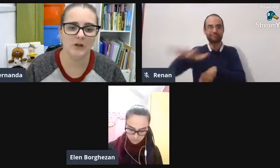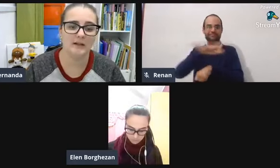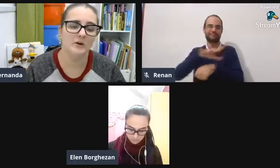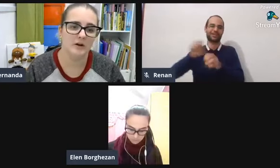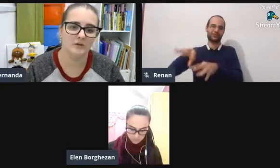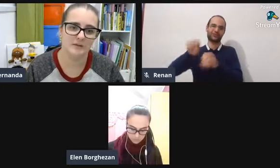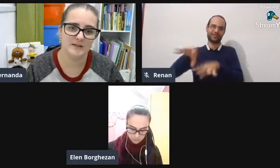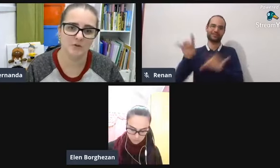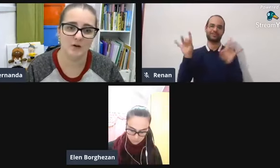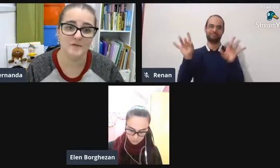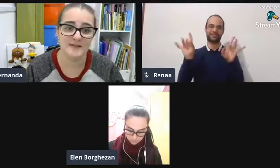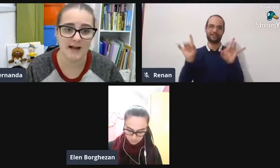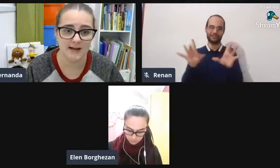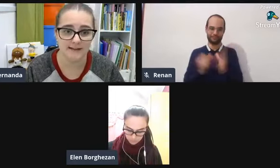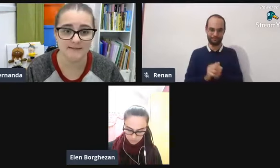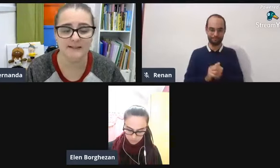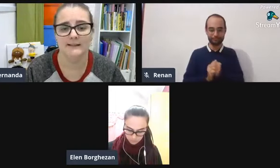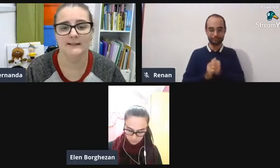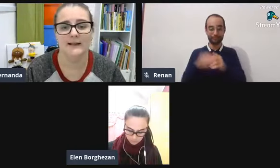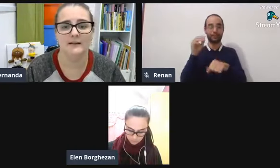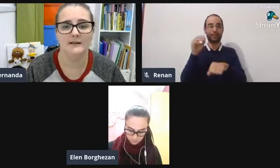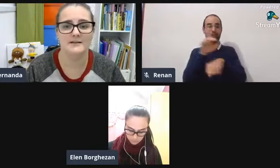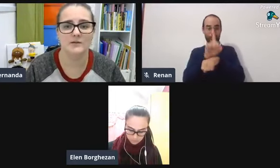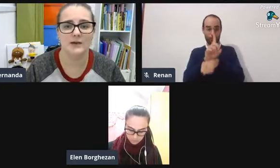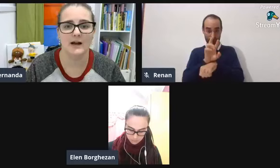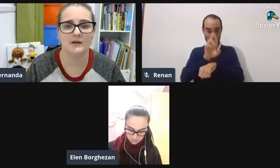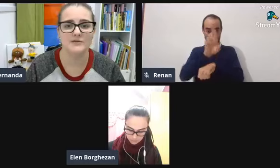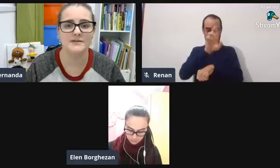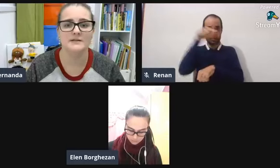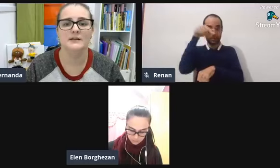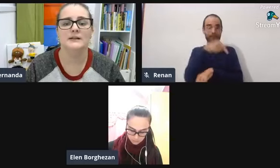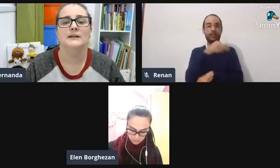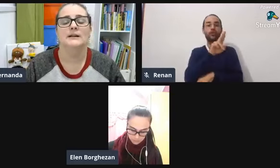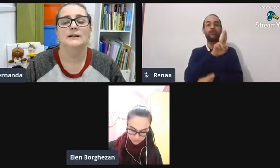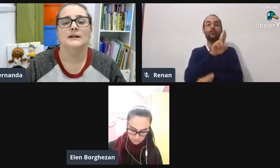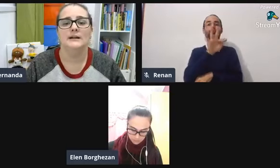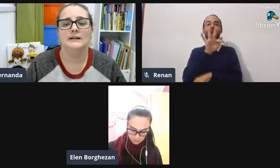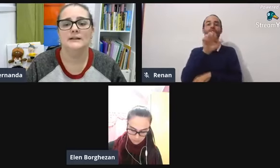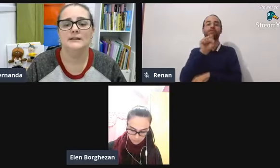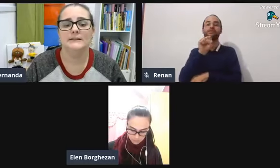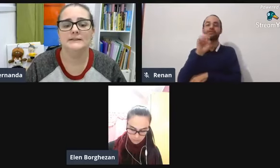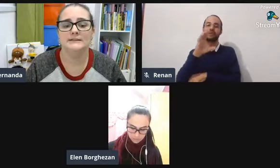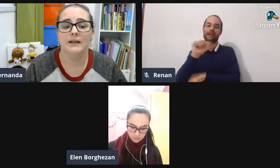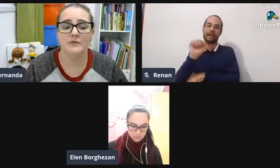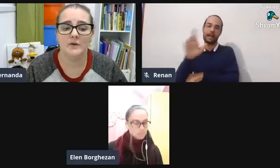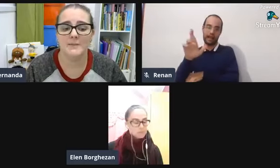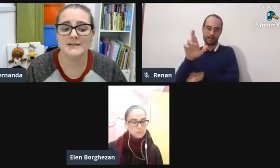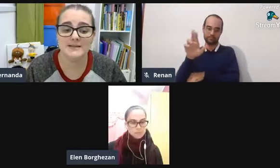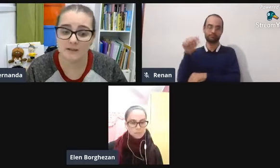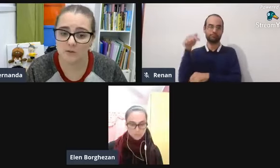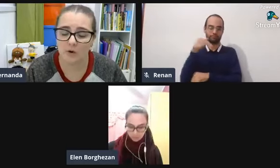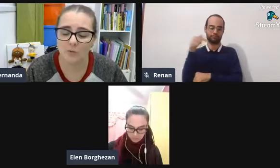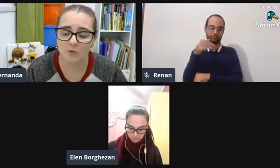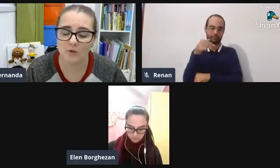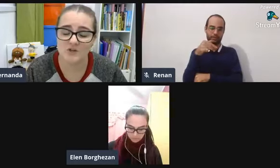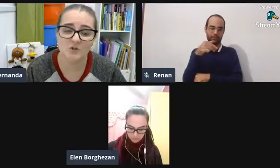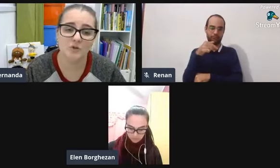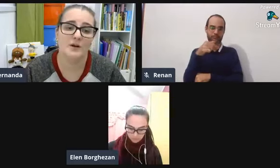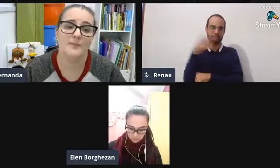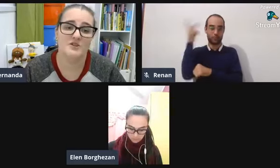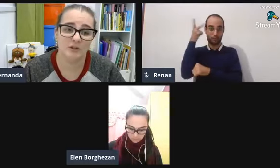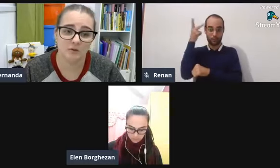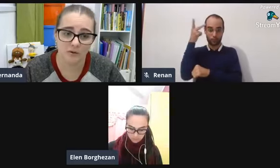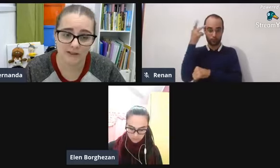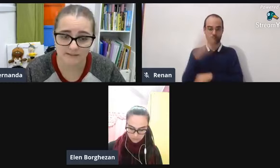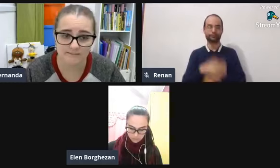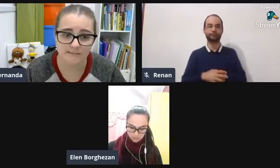Então, o doutorado agora eu estou fazendo na UFSCar, né, aqui em São Carlos. Tenho formação como